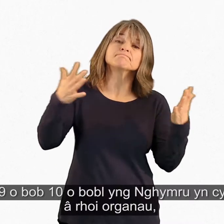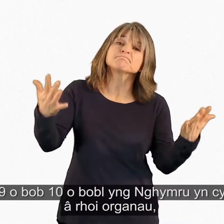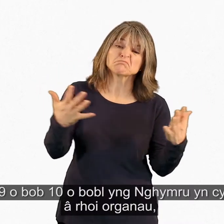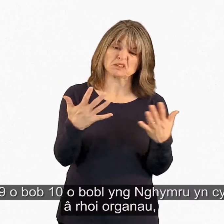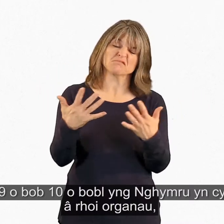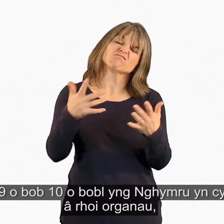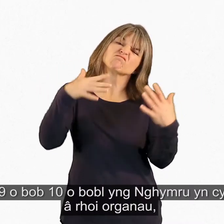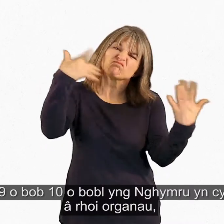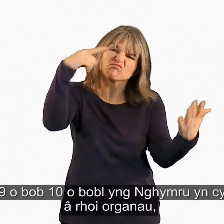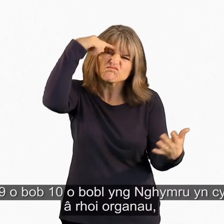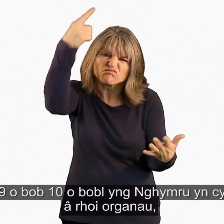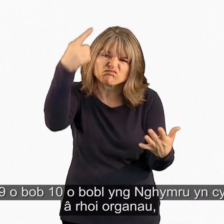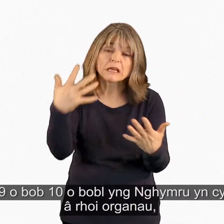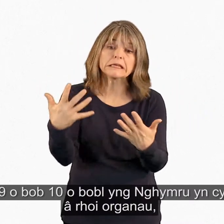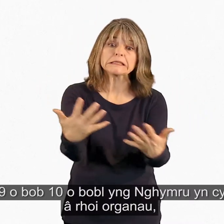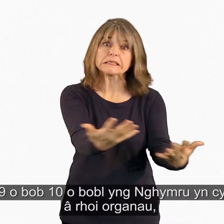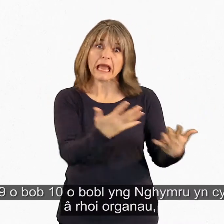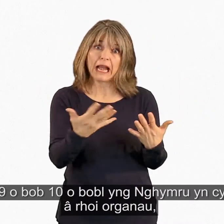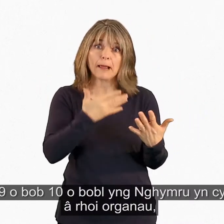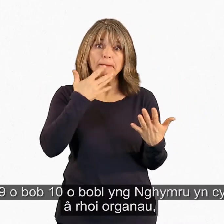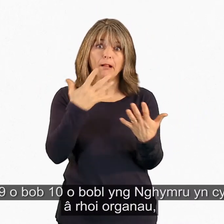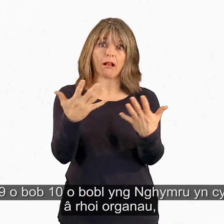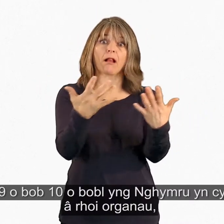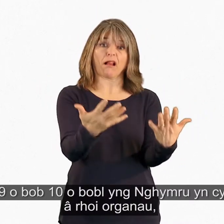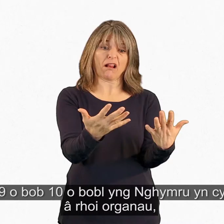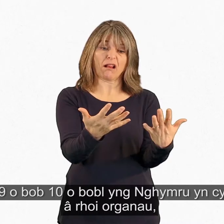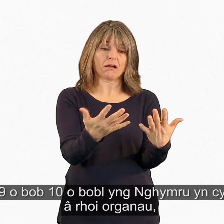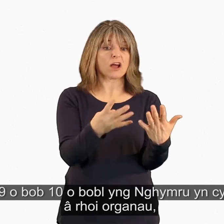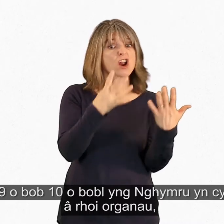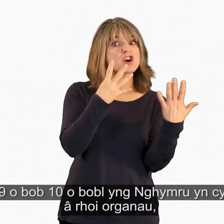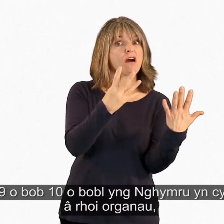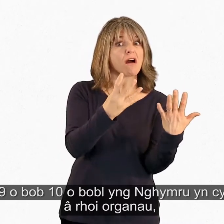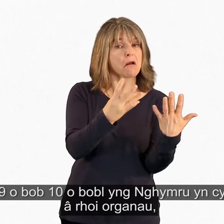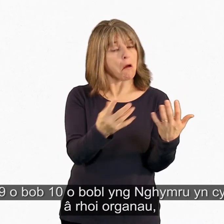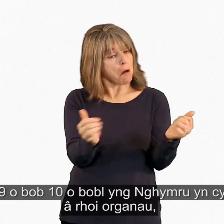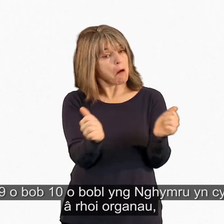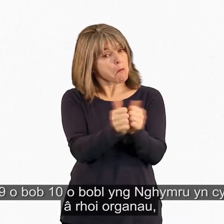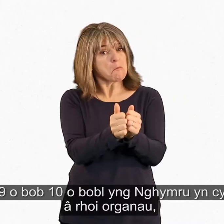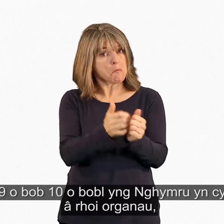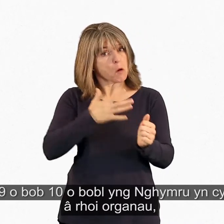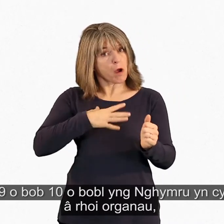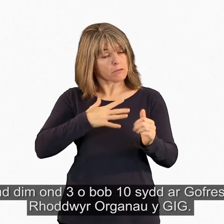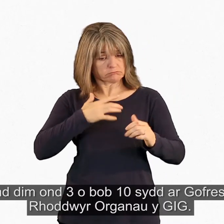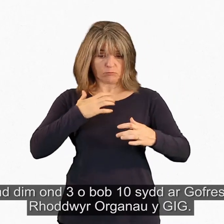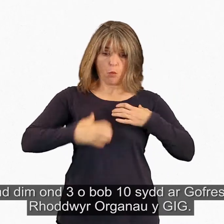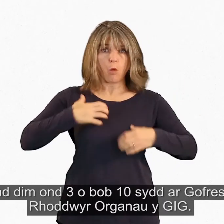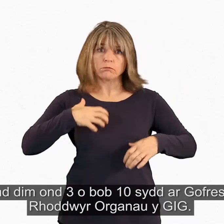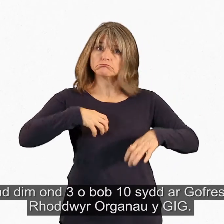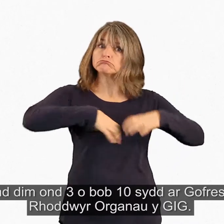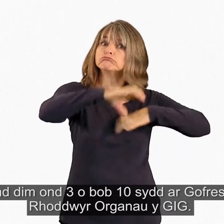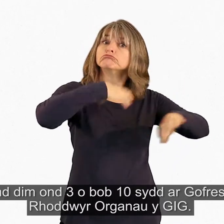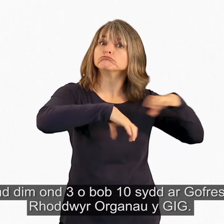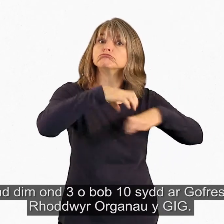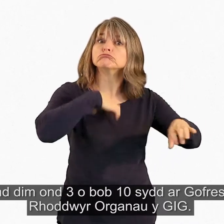Mae naw o bob deg o bobl yng Nghymru yn cytuno ar rhoi organau. Dim ond tri o bob